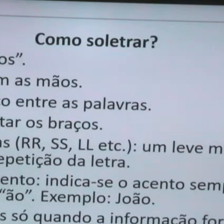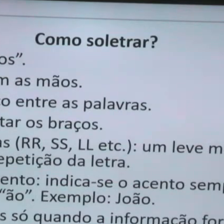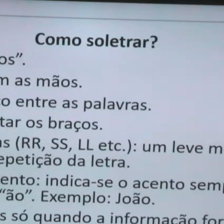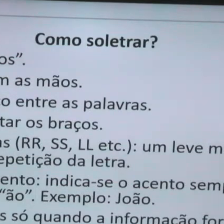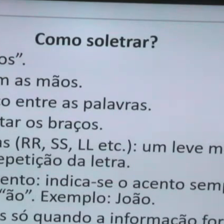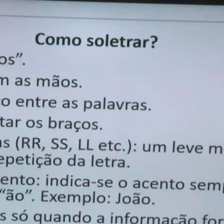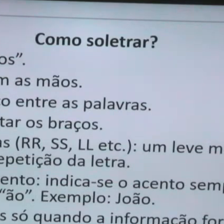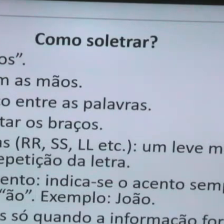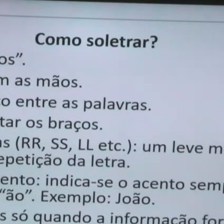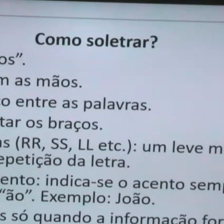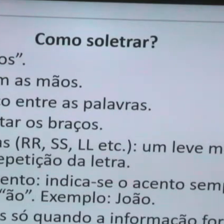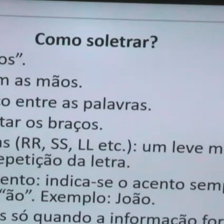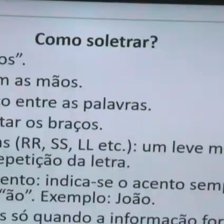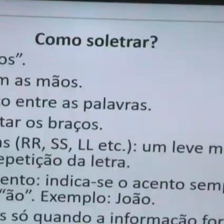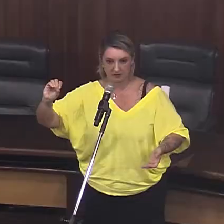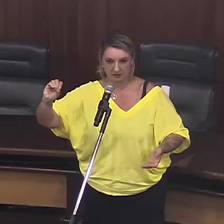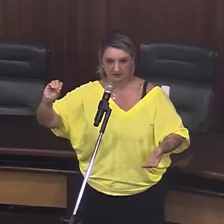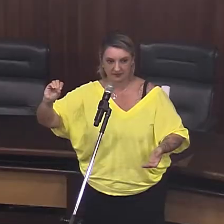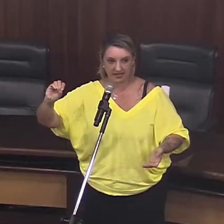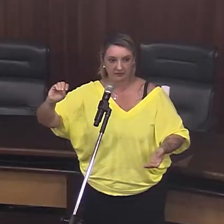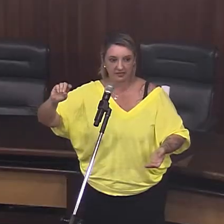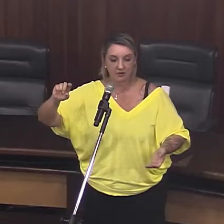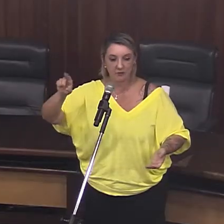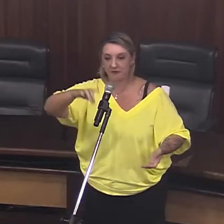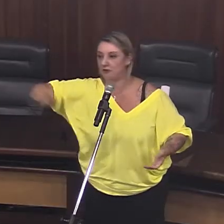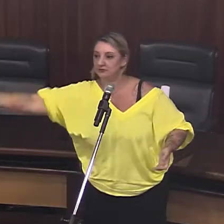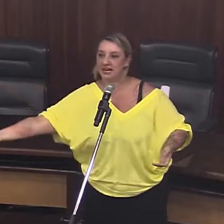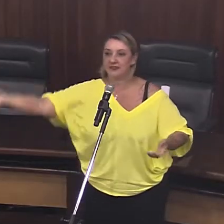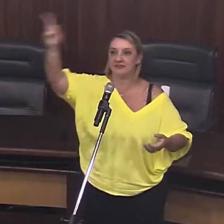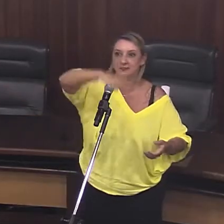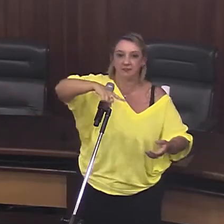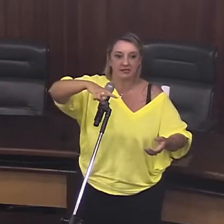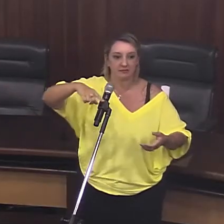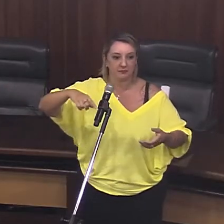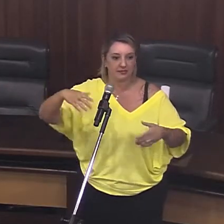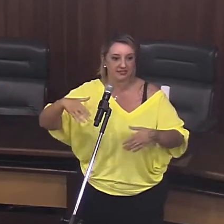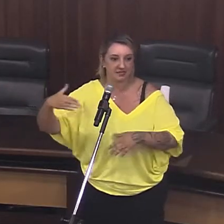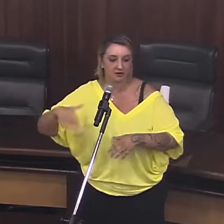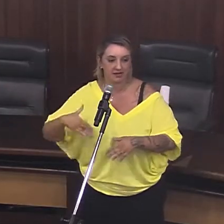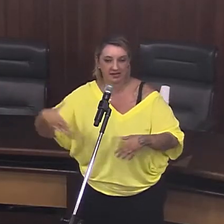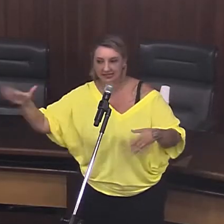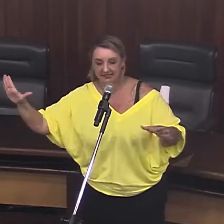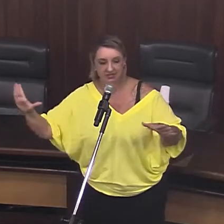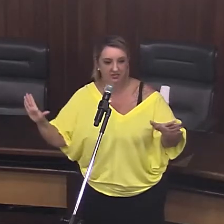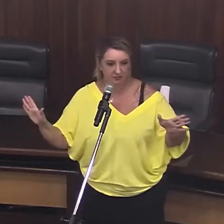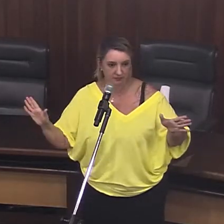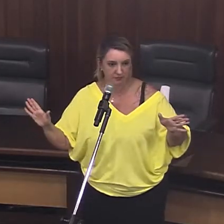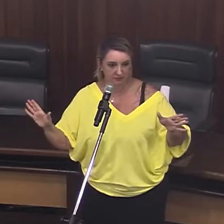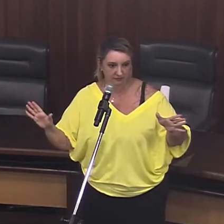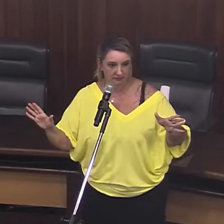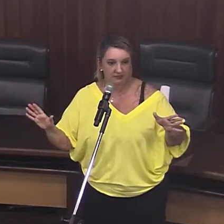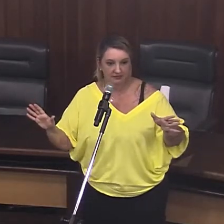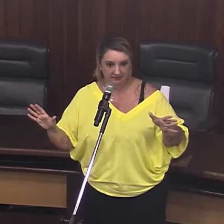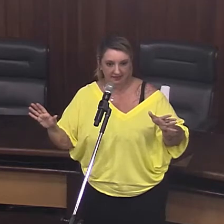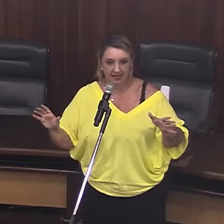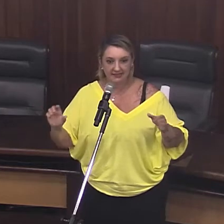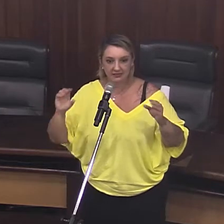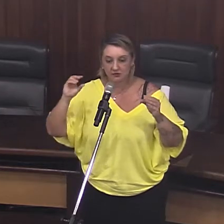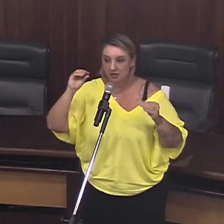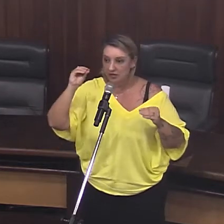tio, ó. Tá? Não tem como eu voltar e fazer plim, porque nessa hora a letra já sumiu. Tá? Então, eu